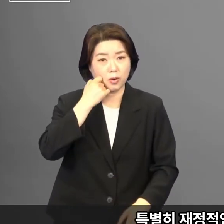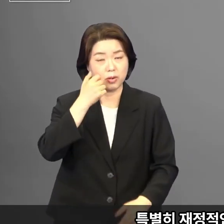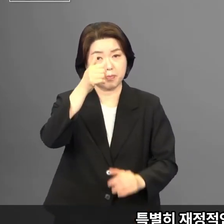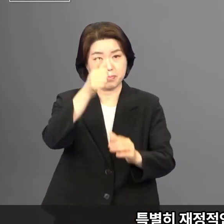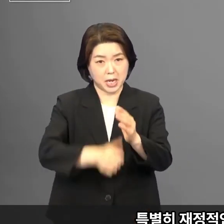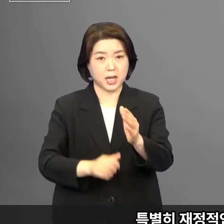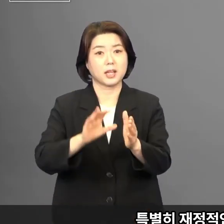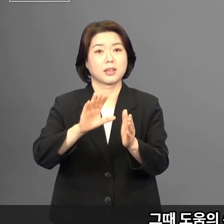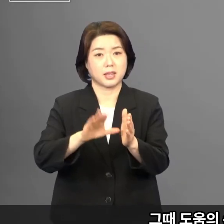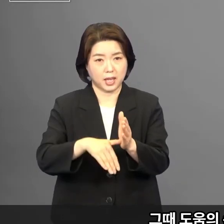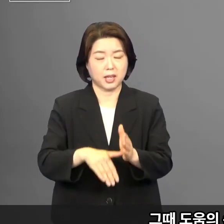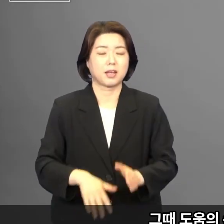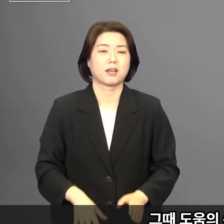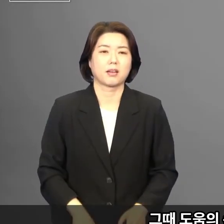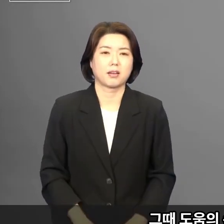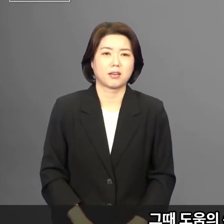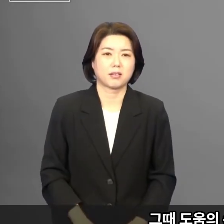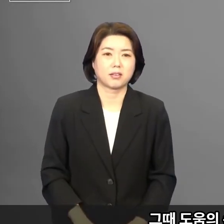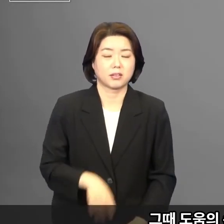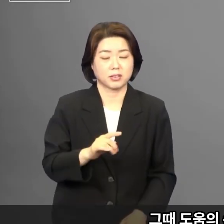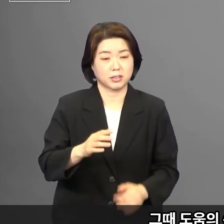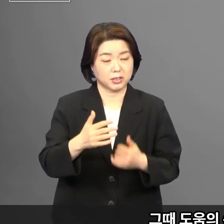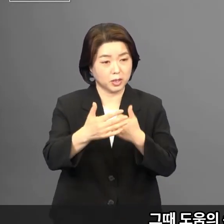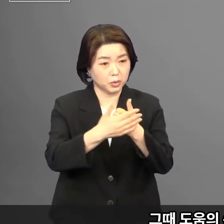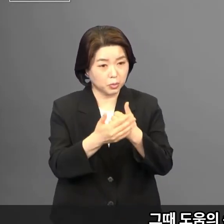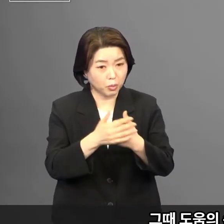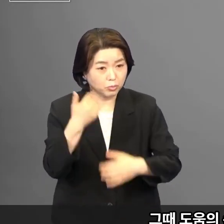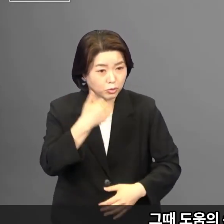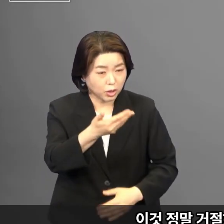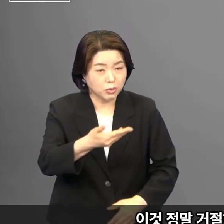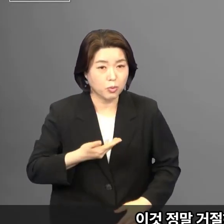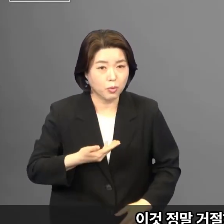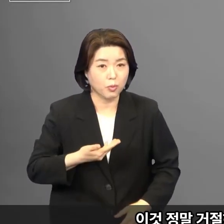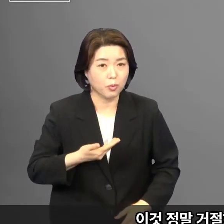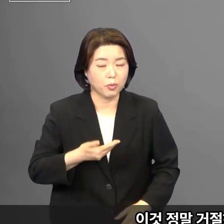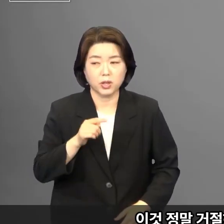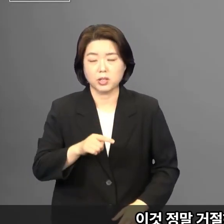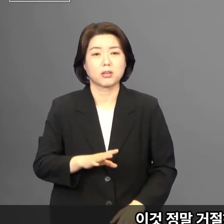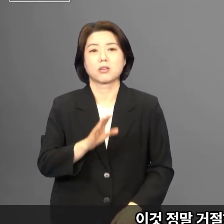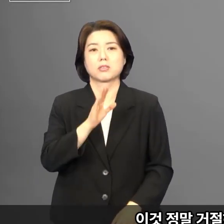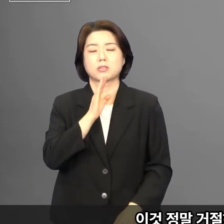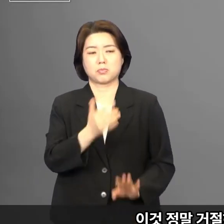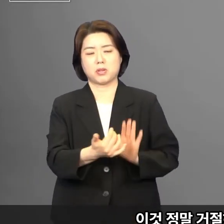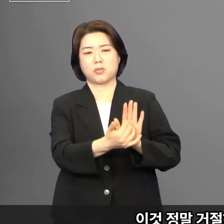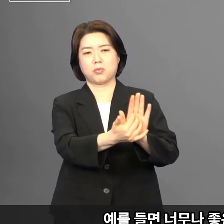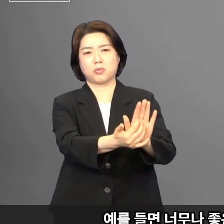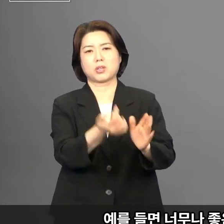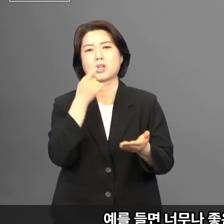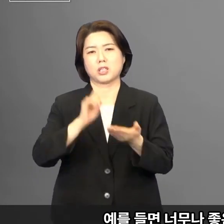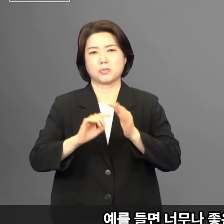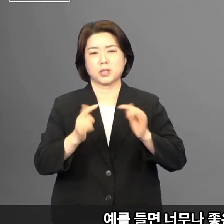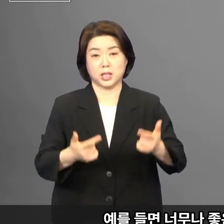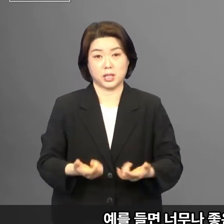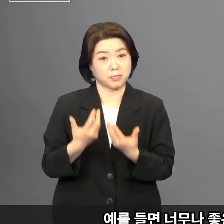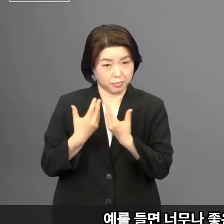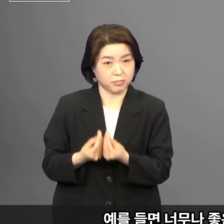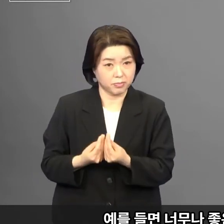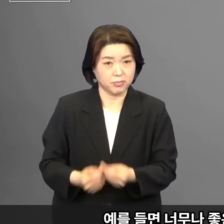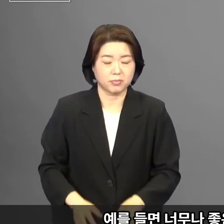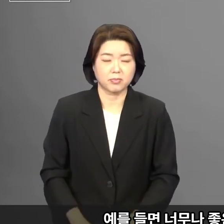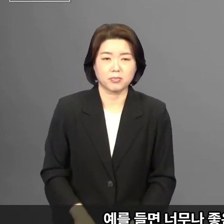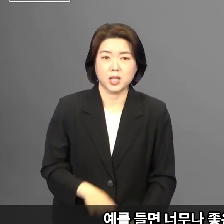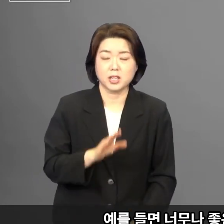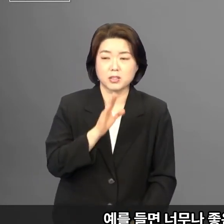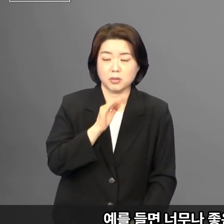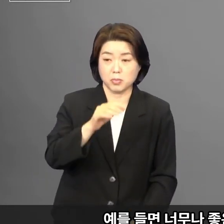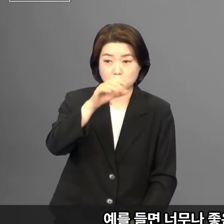때에 그때 도움의 손길이 오게 되면요, 이것 정말 거절하기가 쉽지 않습니다. 예를 들면 너무나